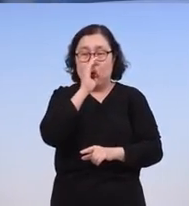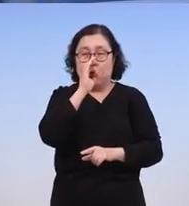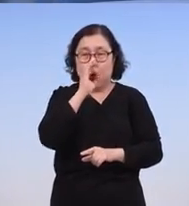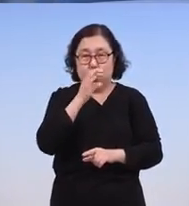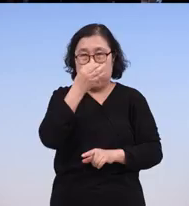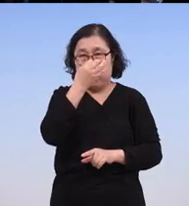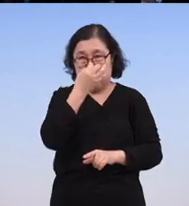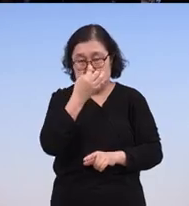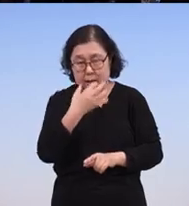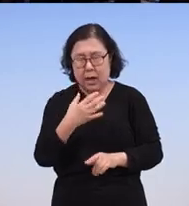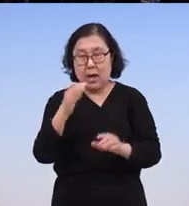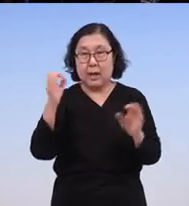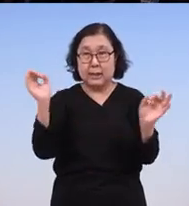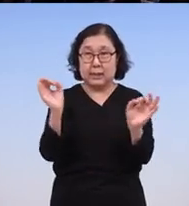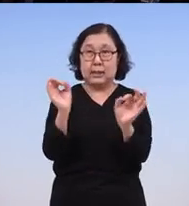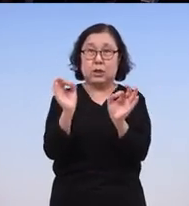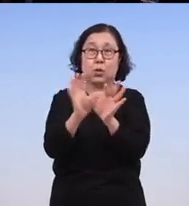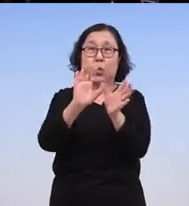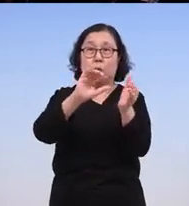없는 날